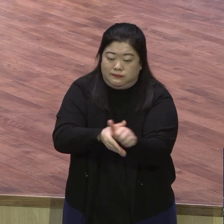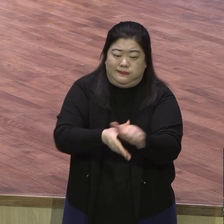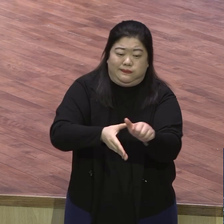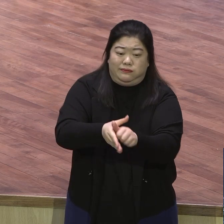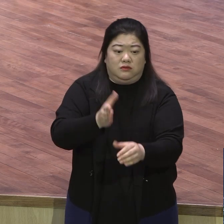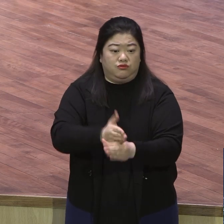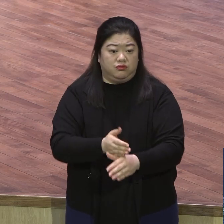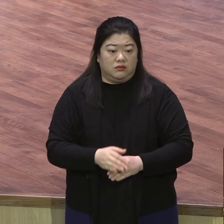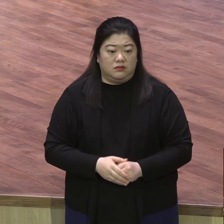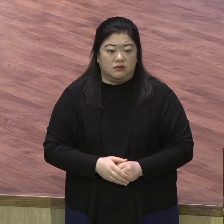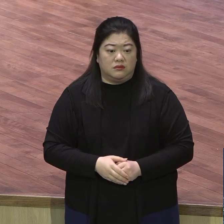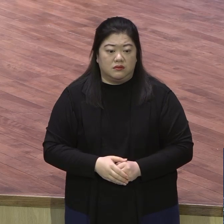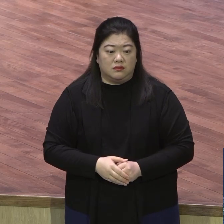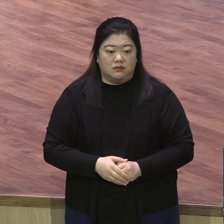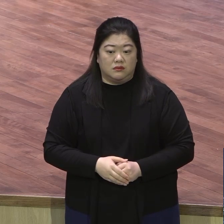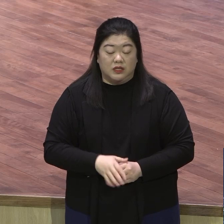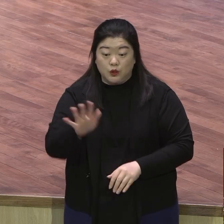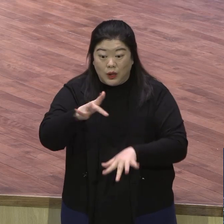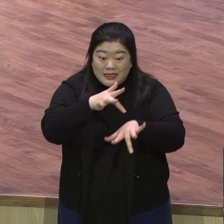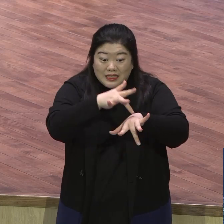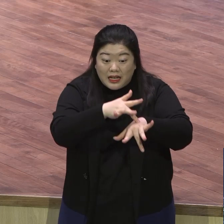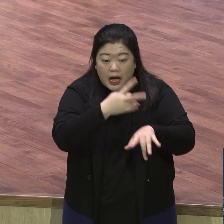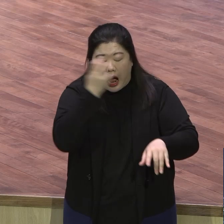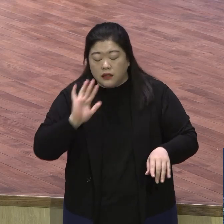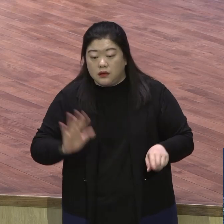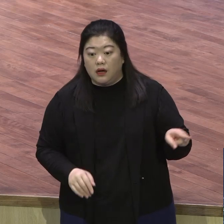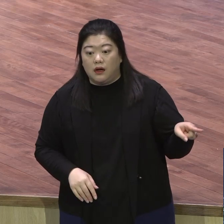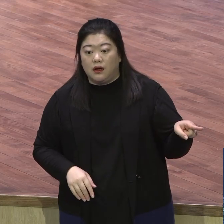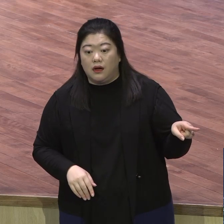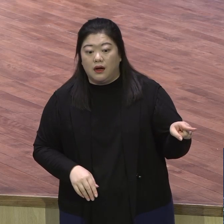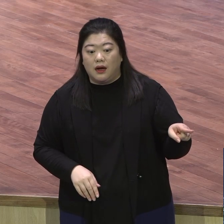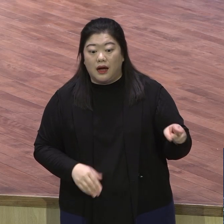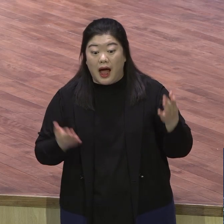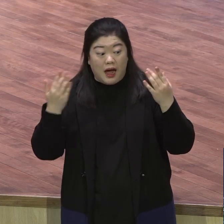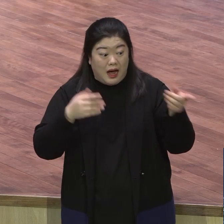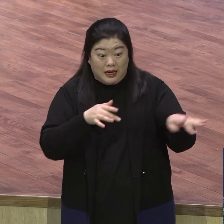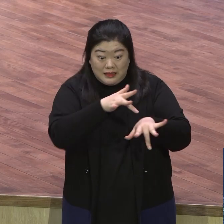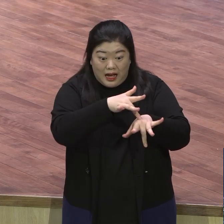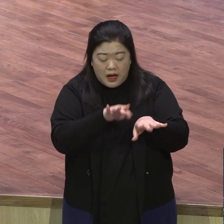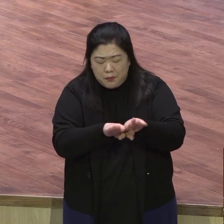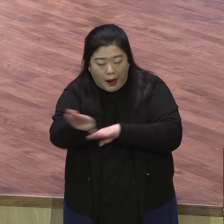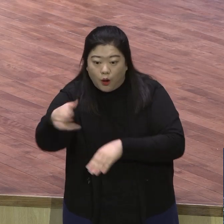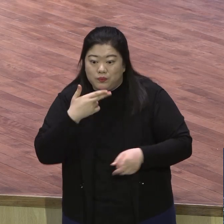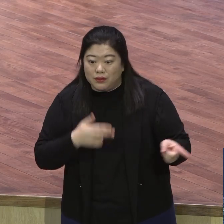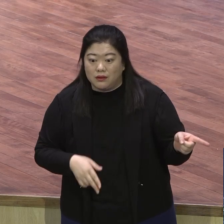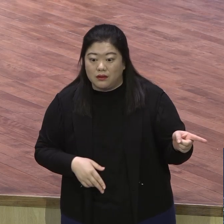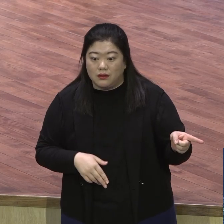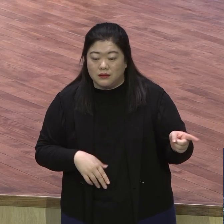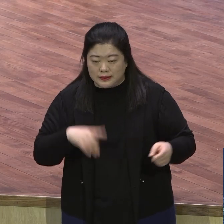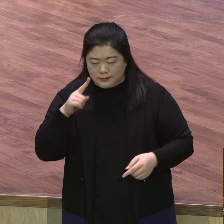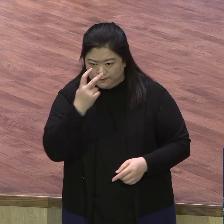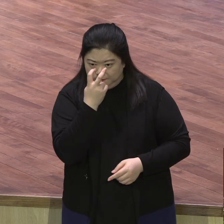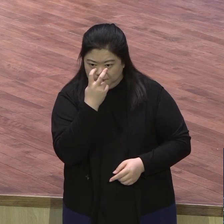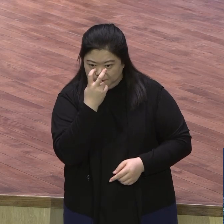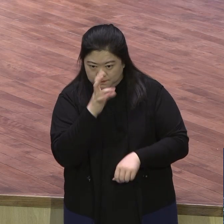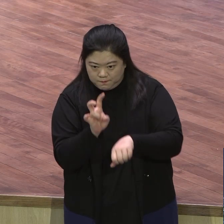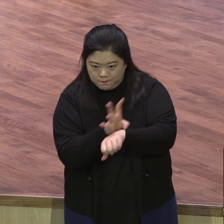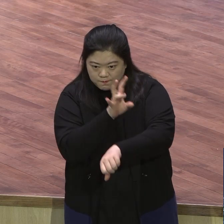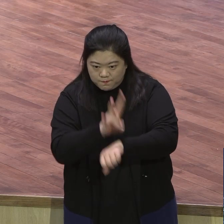안팎으로 24 졸지도 않아요. 자지단에 방학도 없습니다. 끊임없이 공격합니다. 그래서 사도 바울은